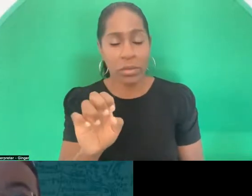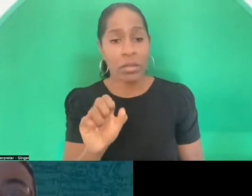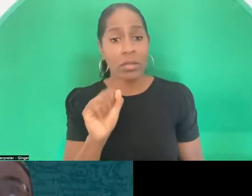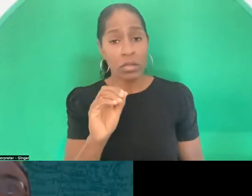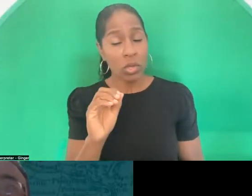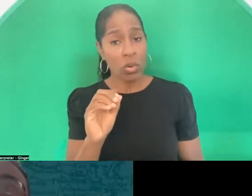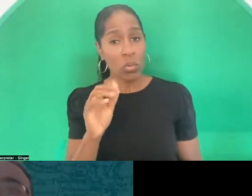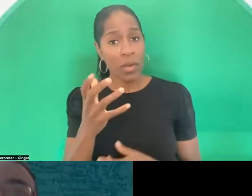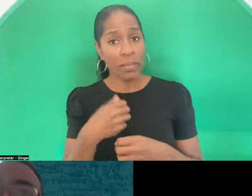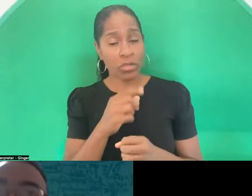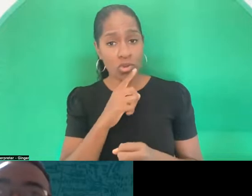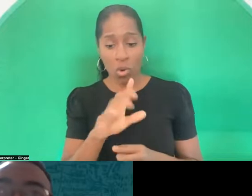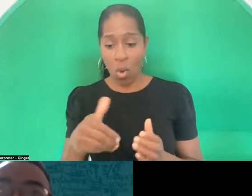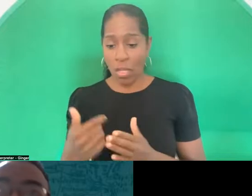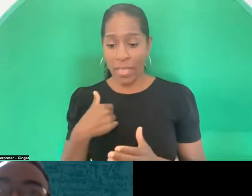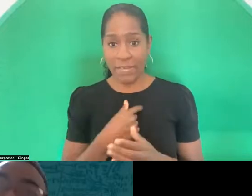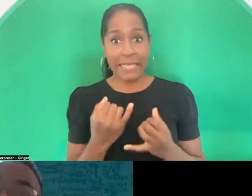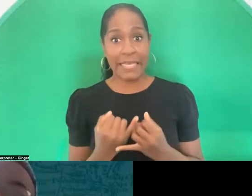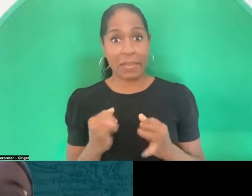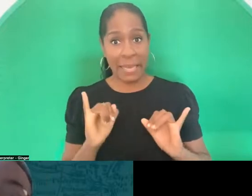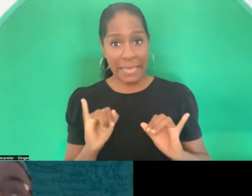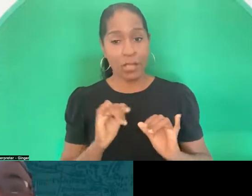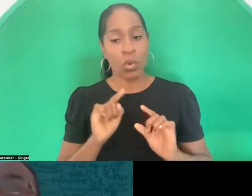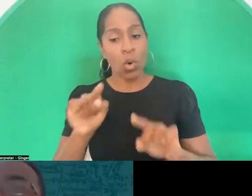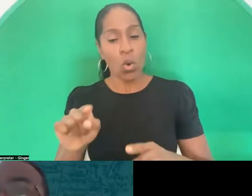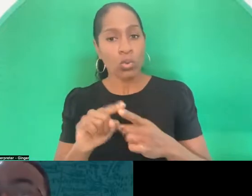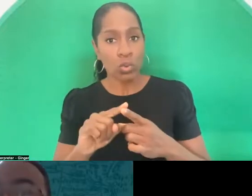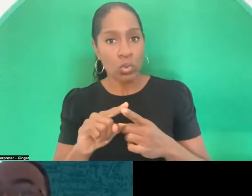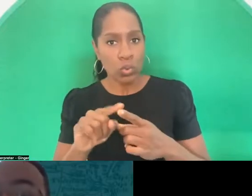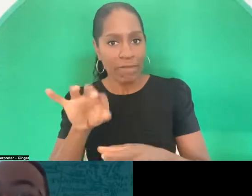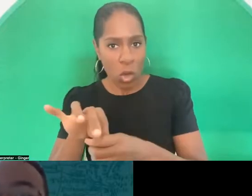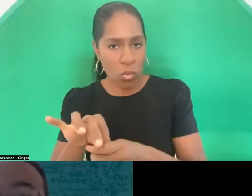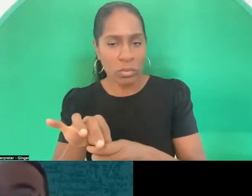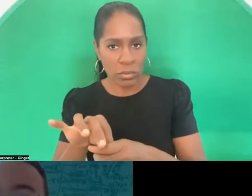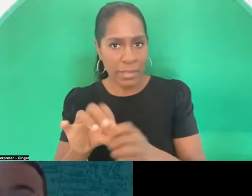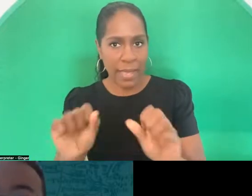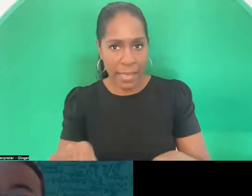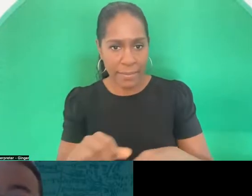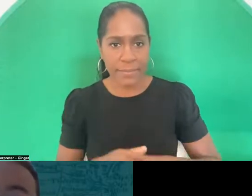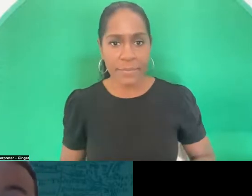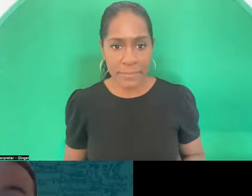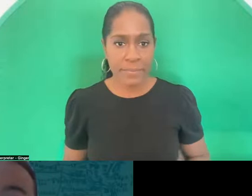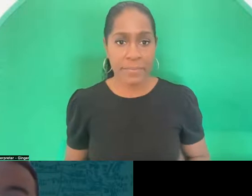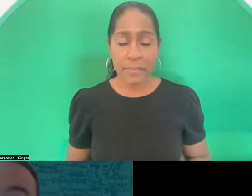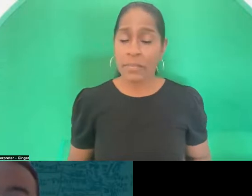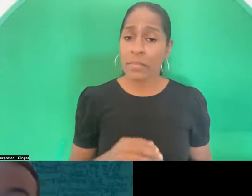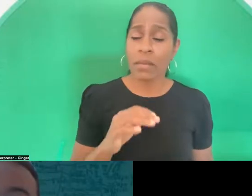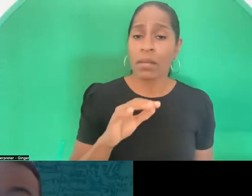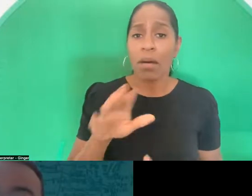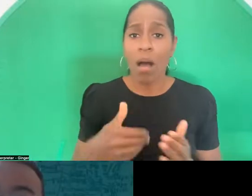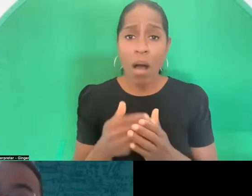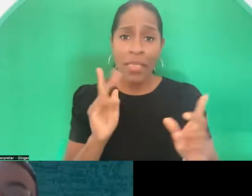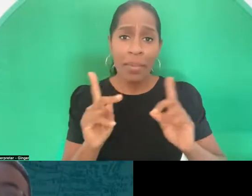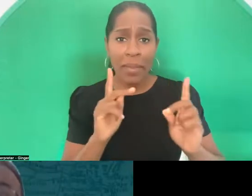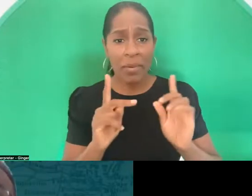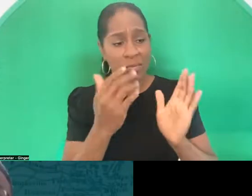ser independientes ir a las urnas Y hacer que nuestras voces se escuchen porque todas estas personas con